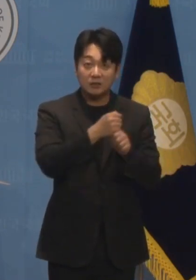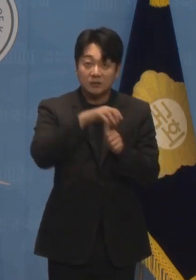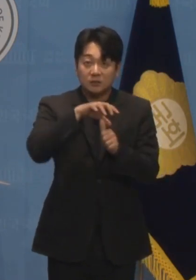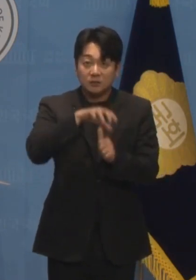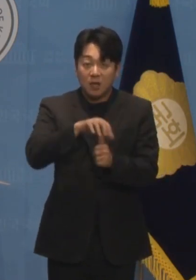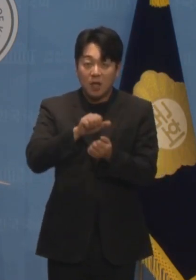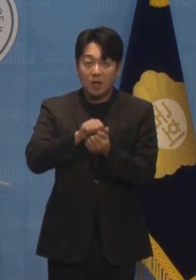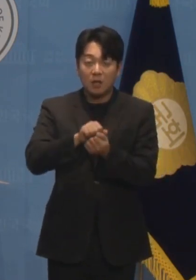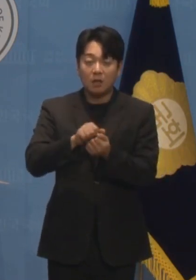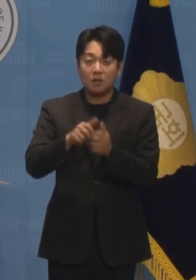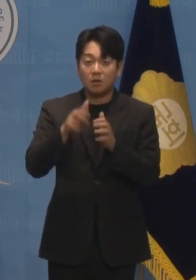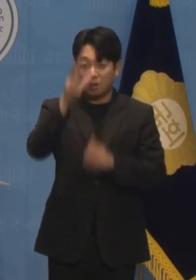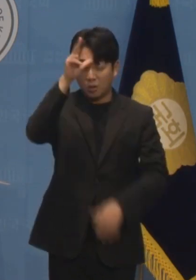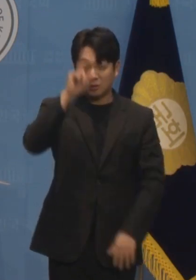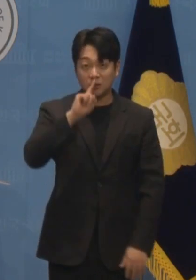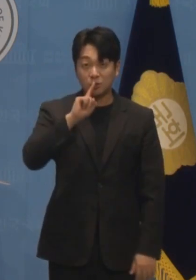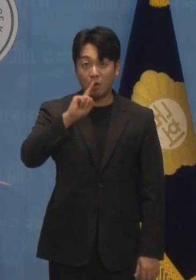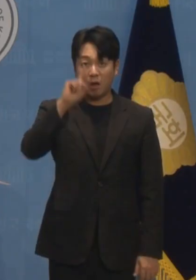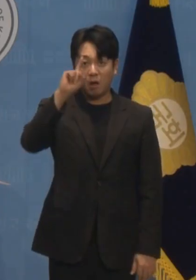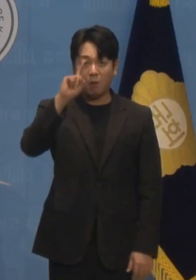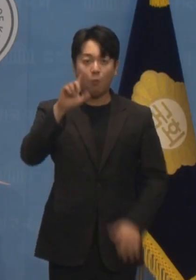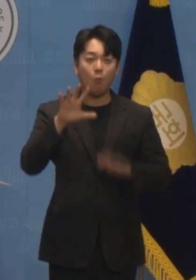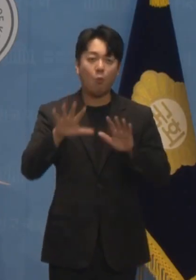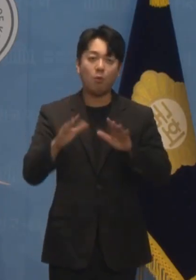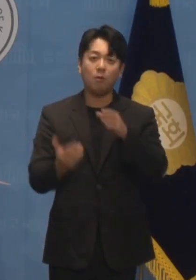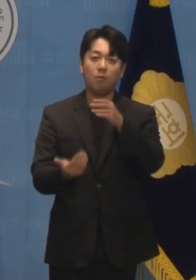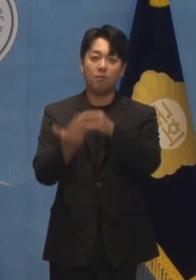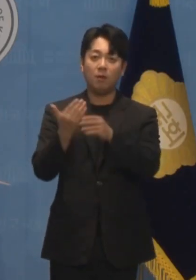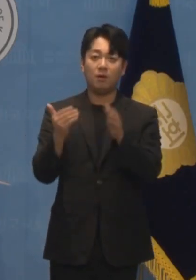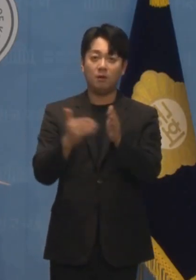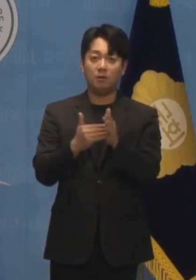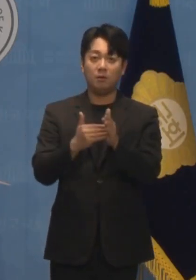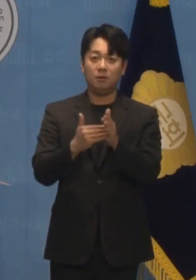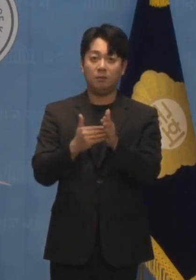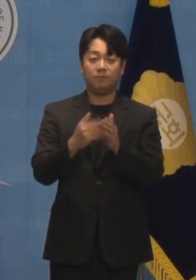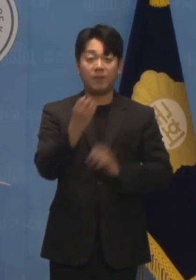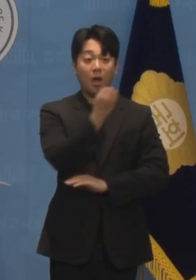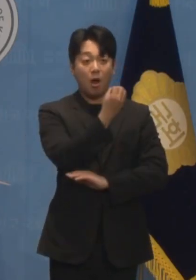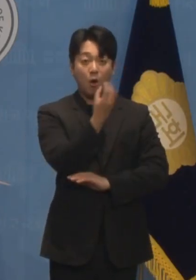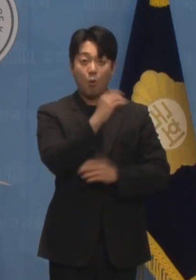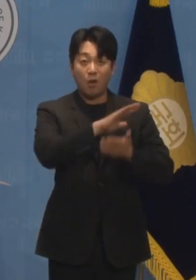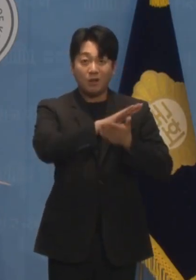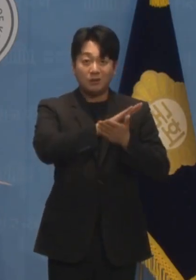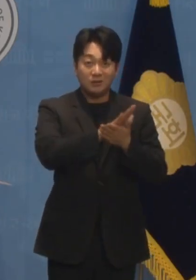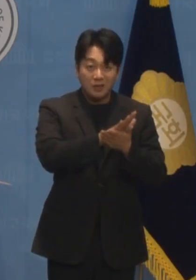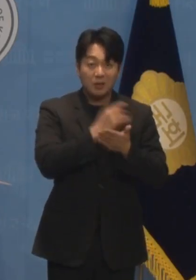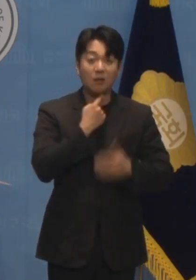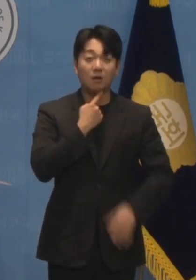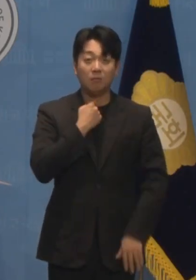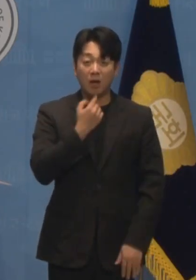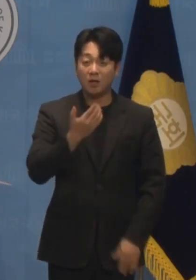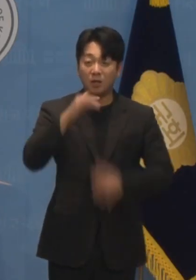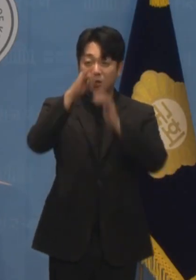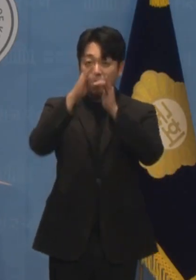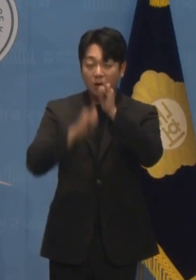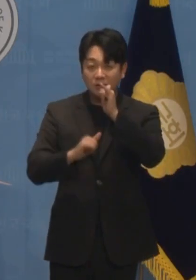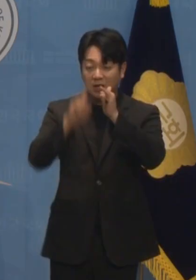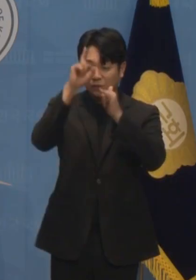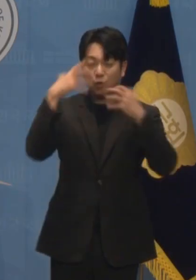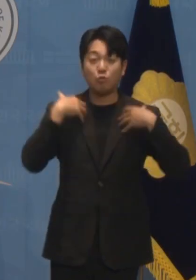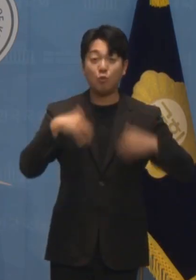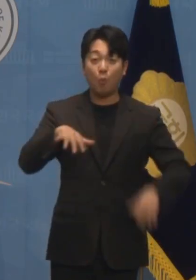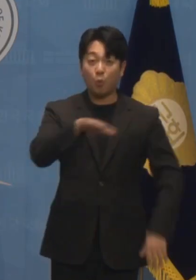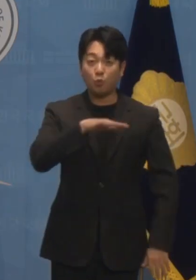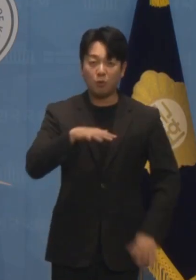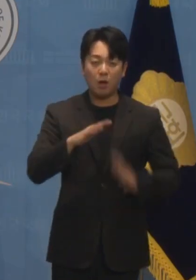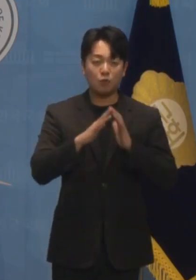사건입니다. 윤석열 정권은 언론 탄압에 나선 역대 정권 모두가 더 큰 국민적 저항을 불러왔다는